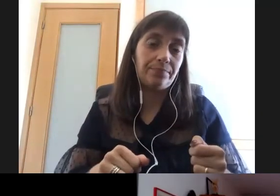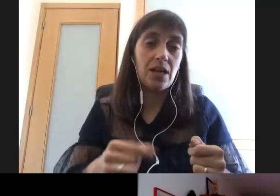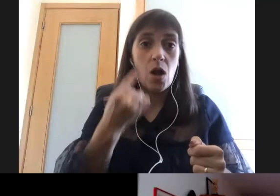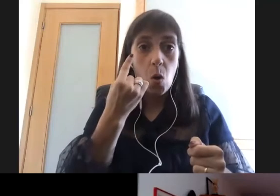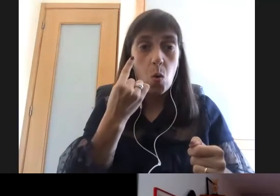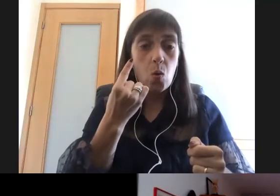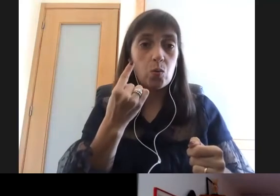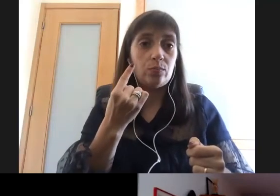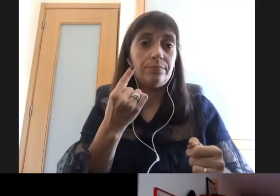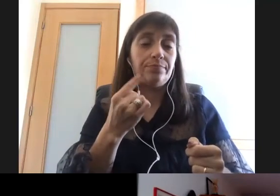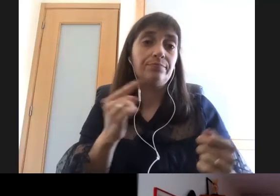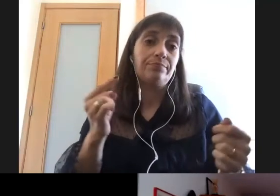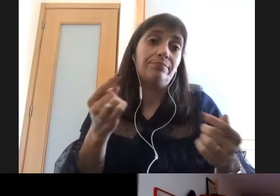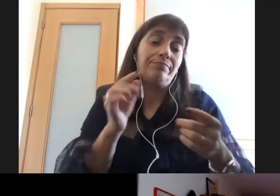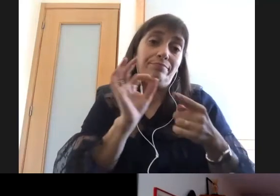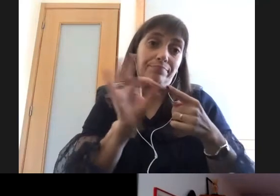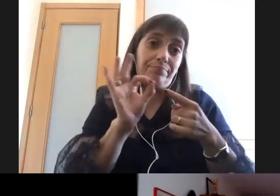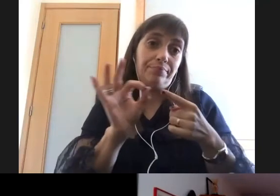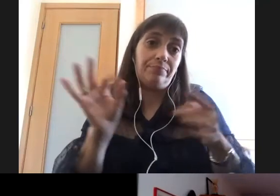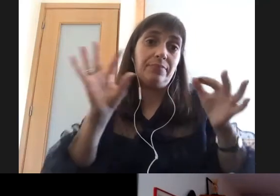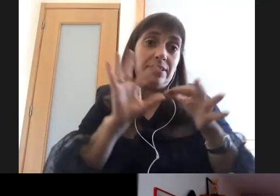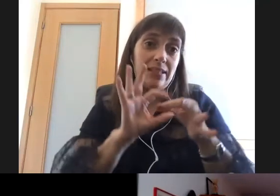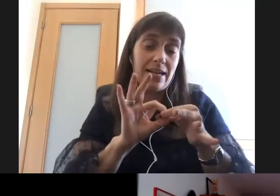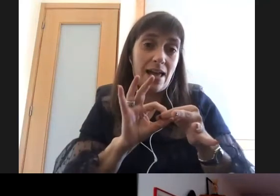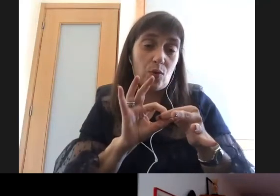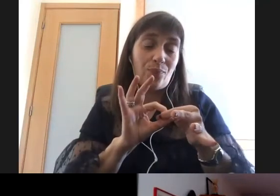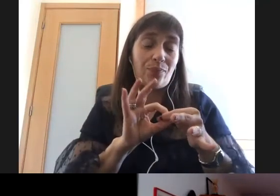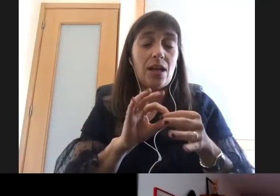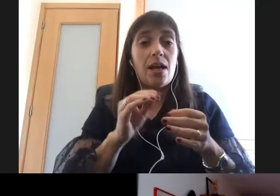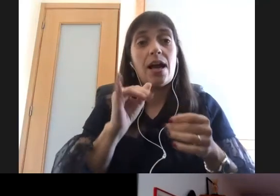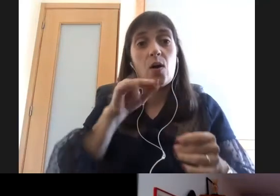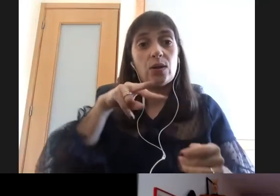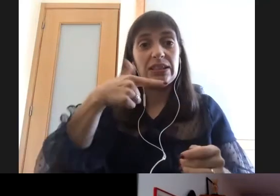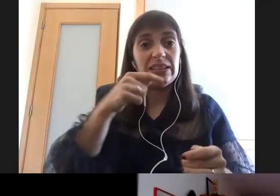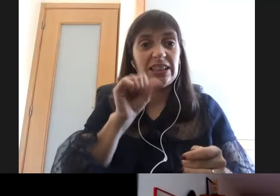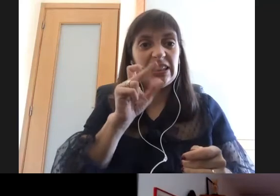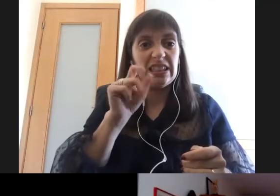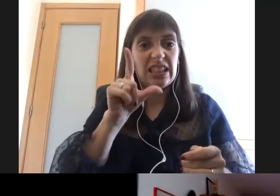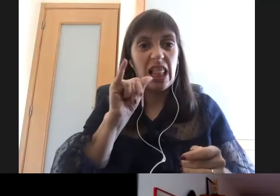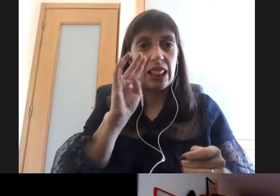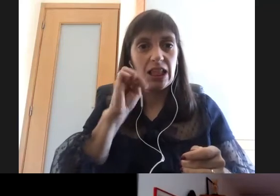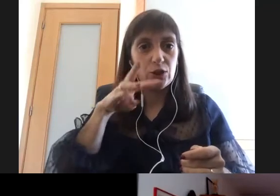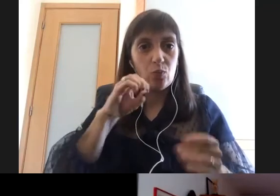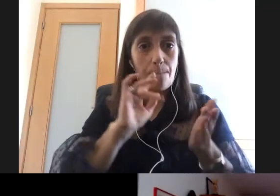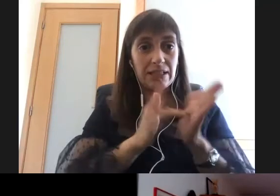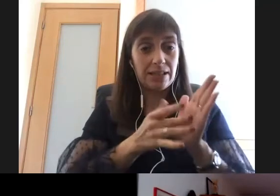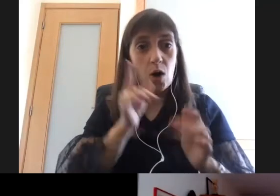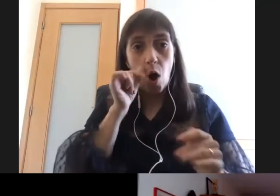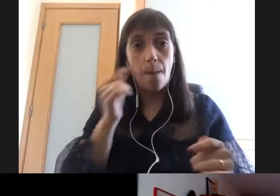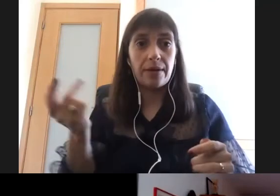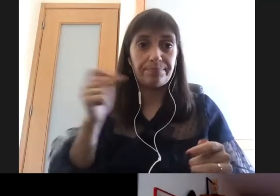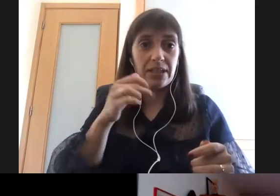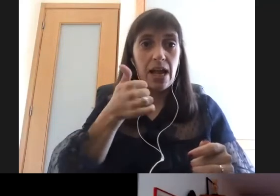braços da Ação Integralista Brasileira, que era liderada por um historiador chamado Gustavo Barroso, era